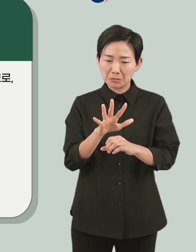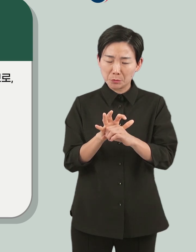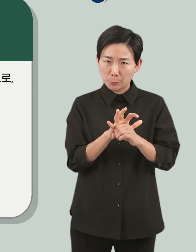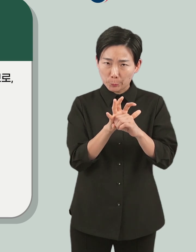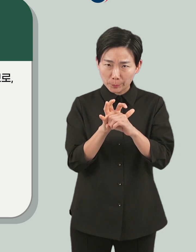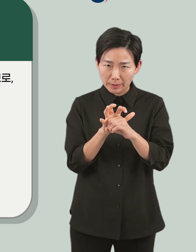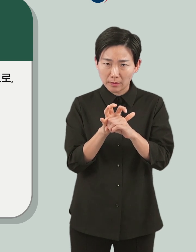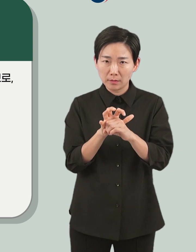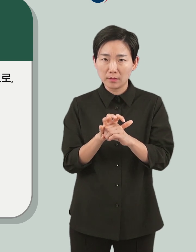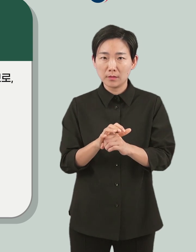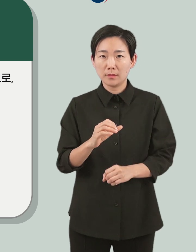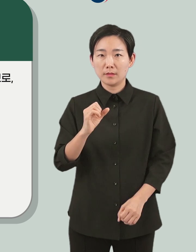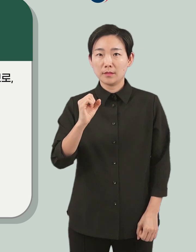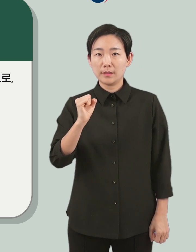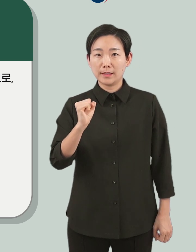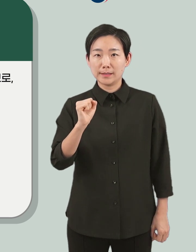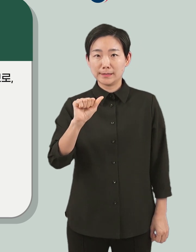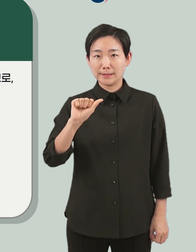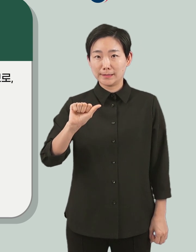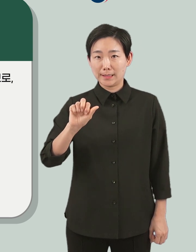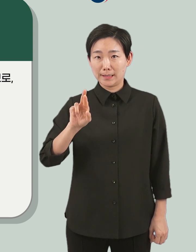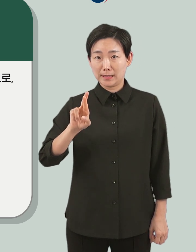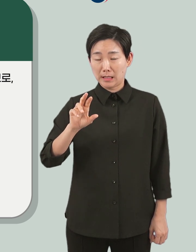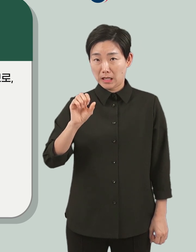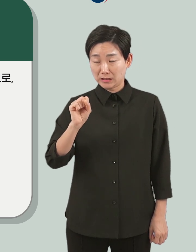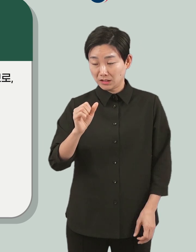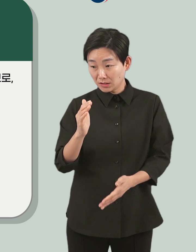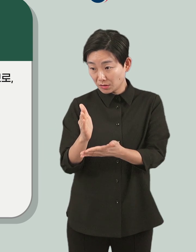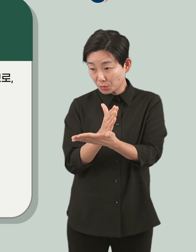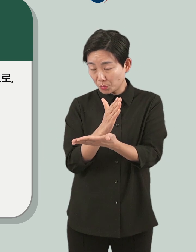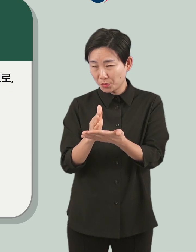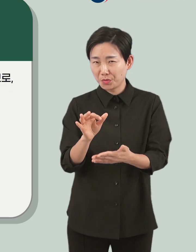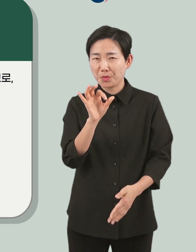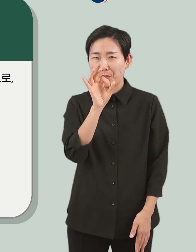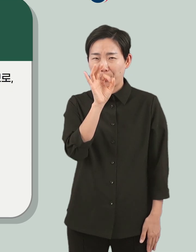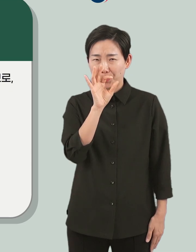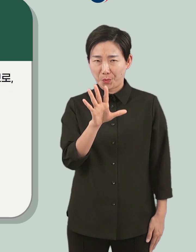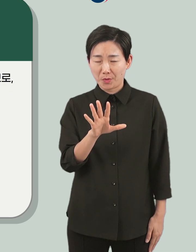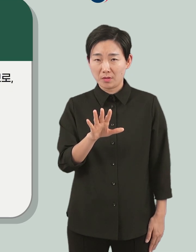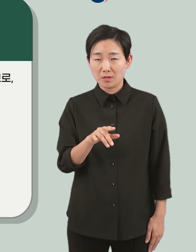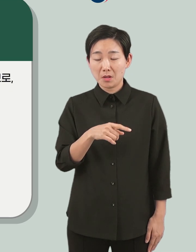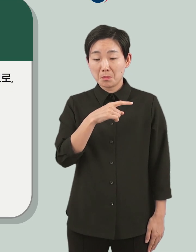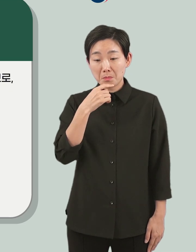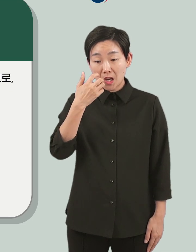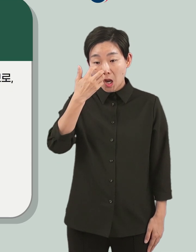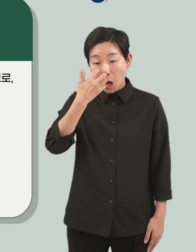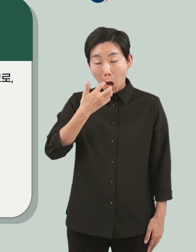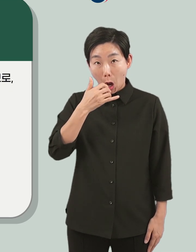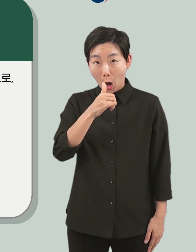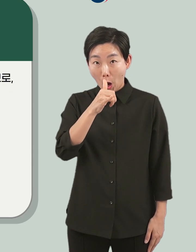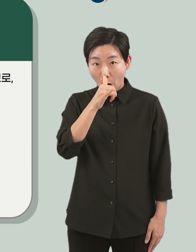구분하지 못합니다. 코피가 난 경우 24시간 후에 사용합니다.